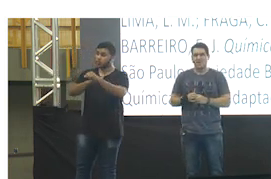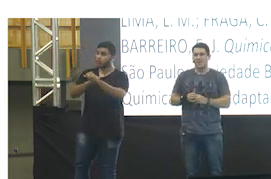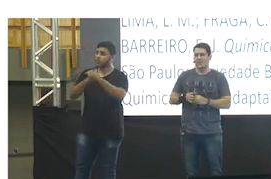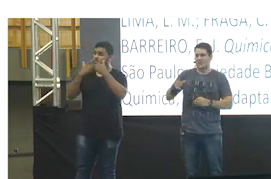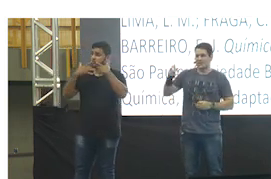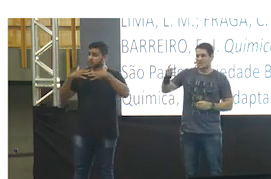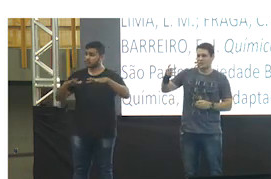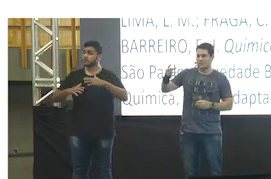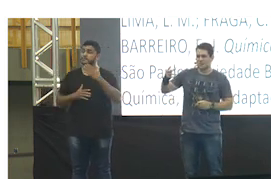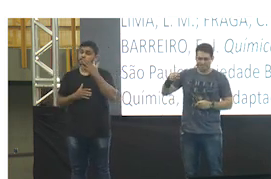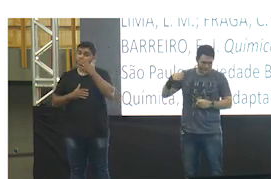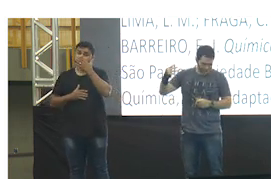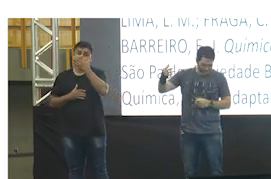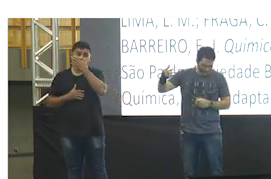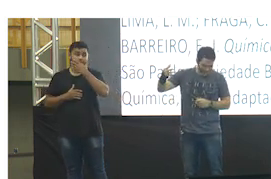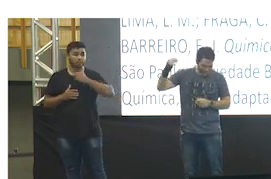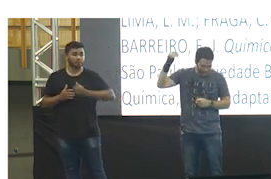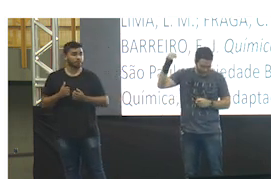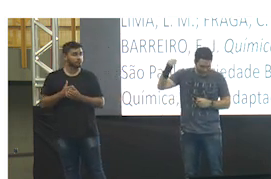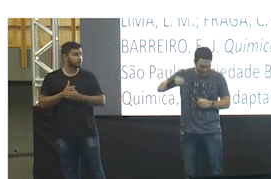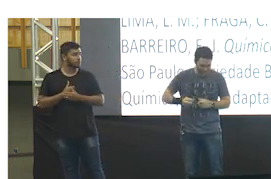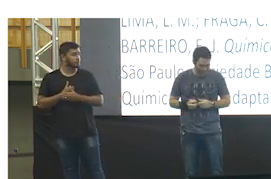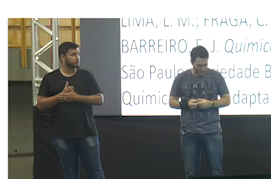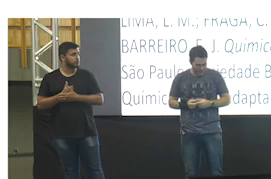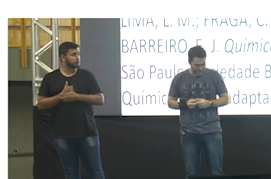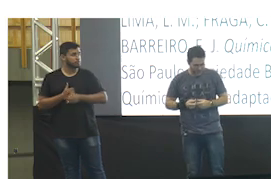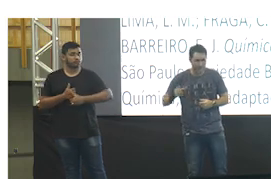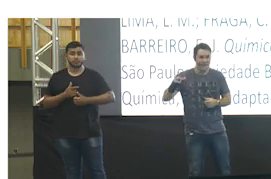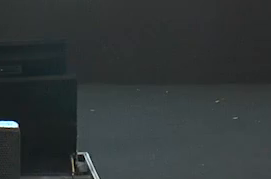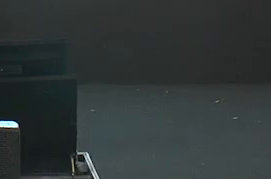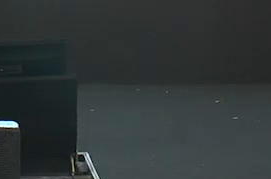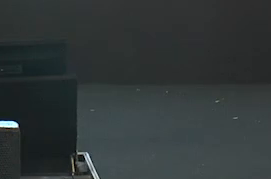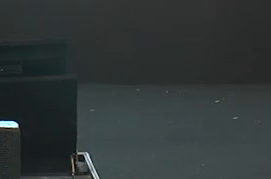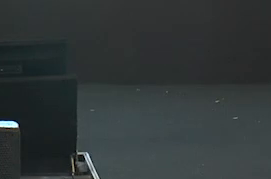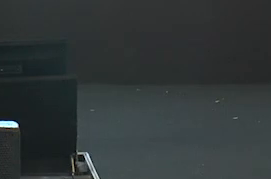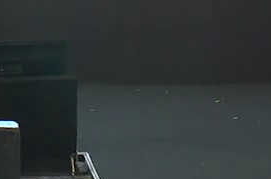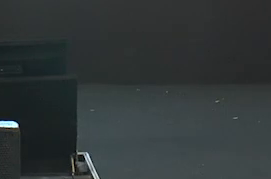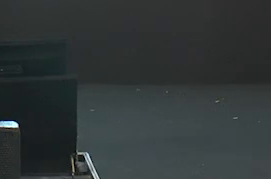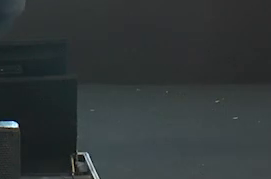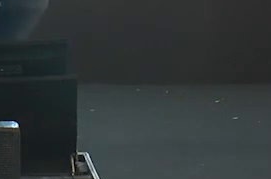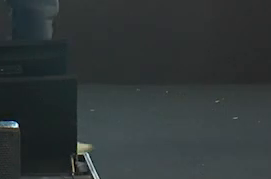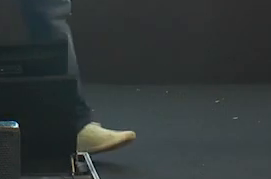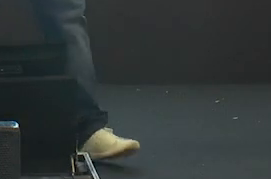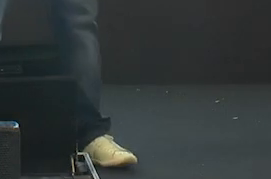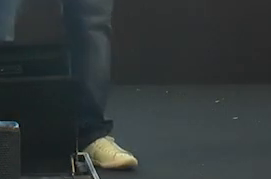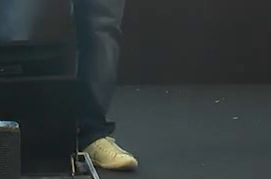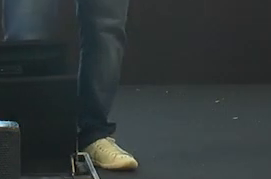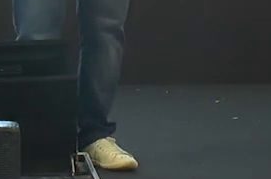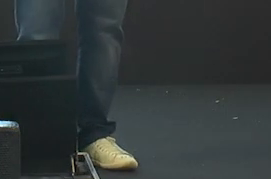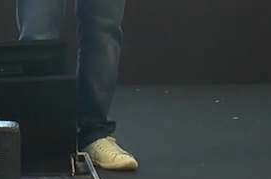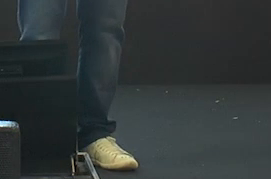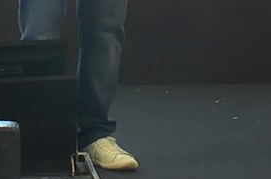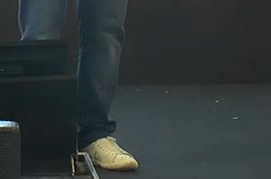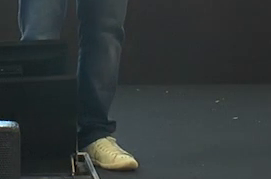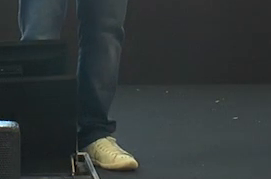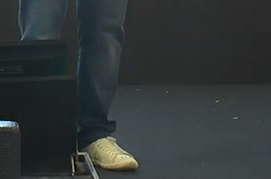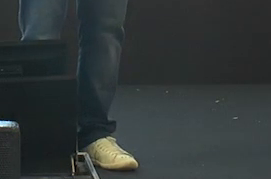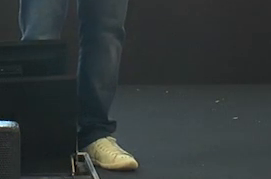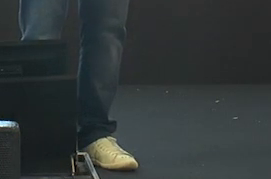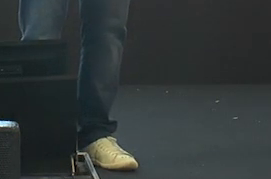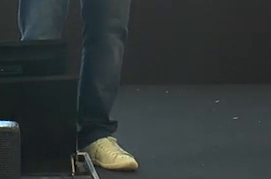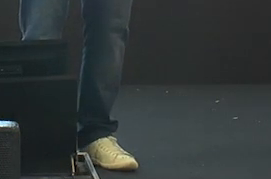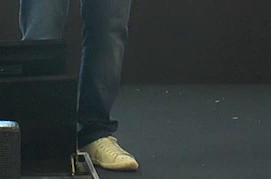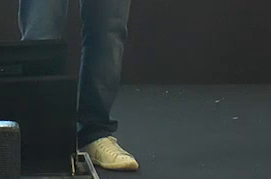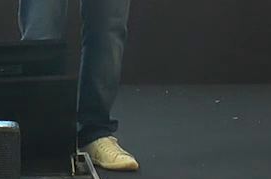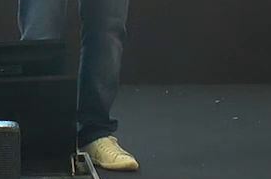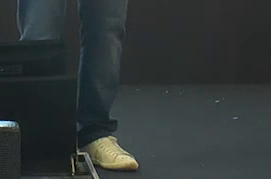transforma. Então, galera, esse Lavoisier, o pai da química moderna, ele determina que toda reação química tem que ser balanceada.